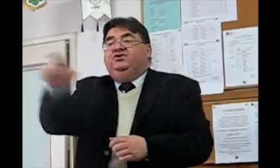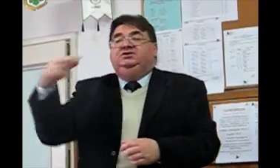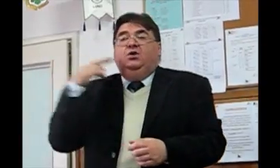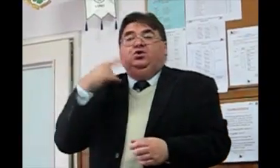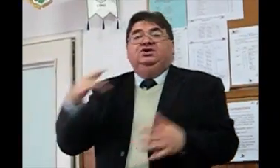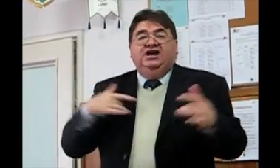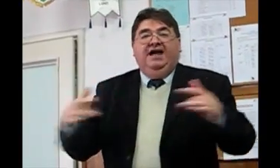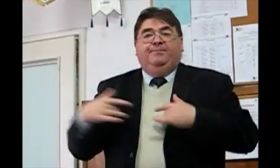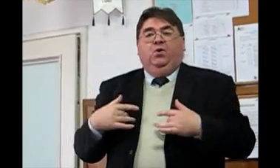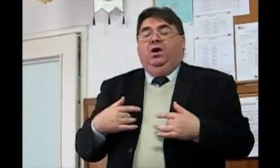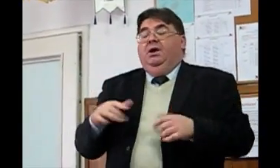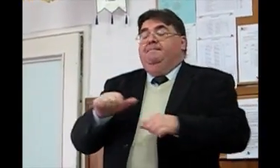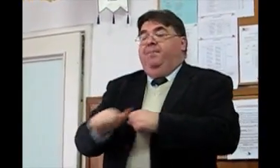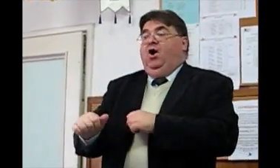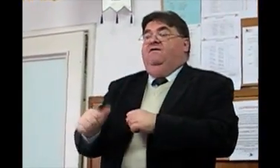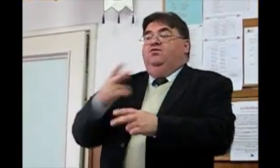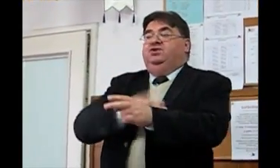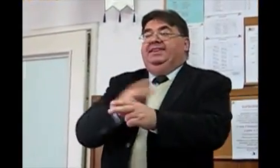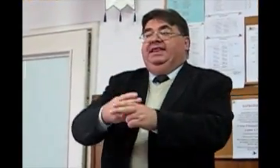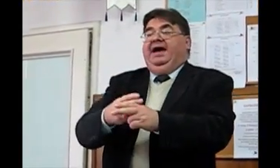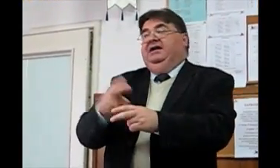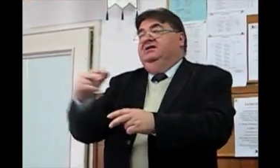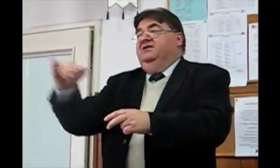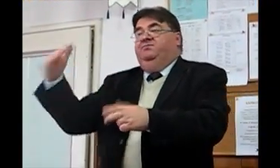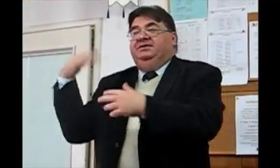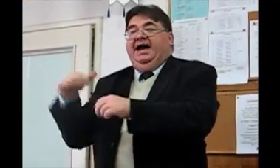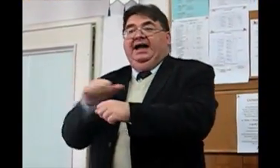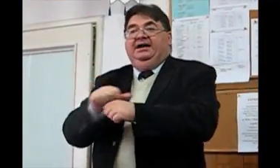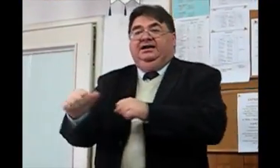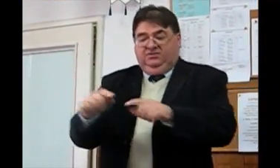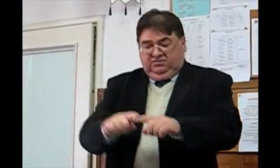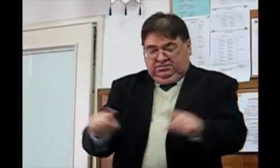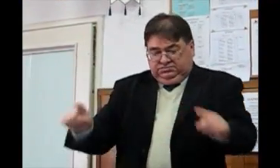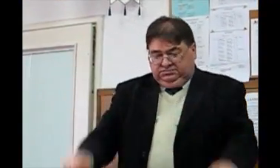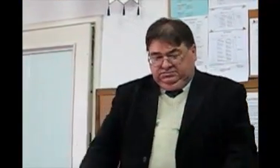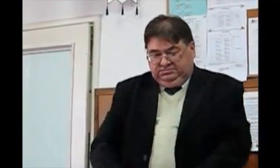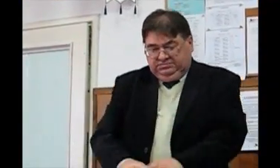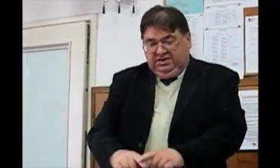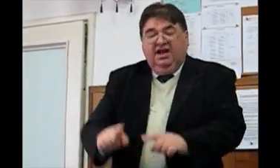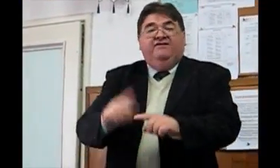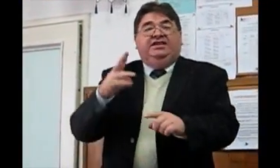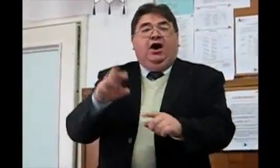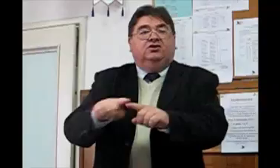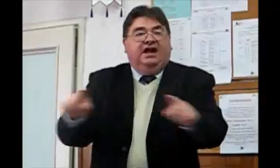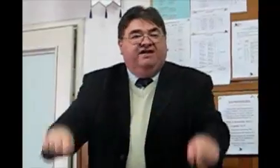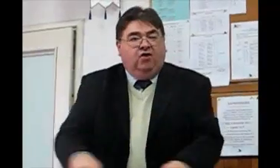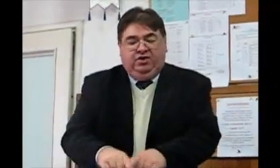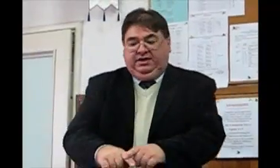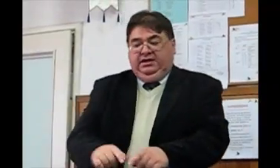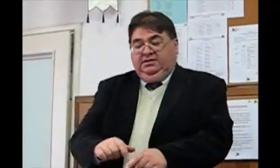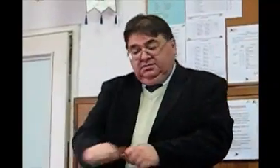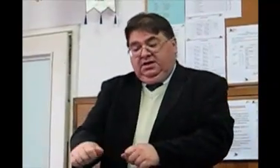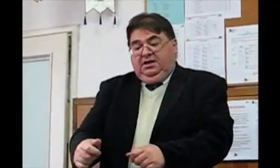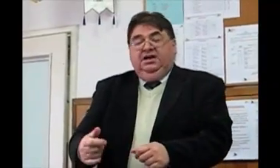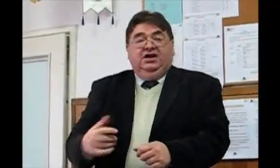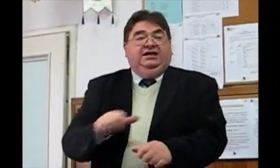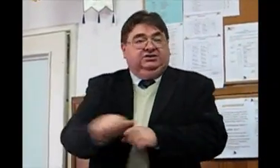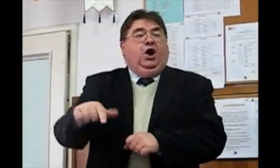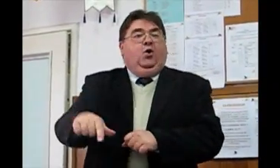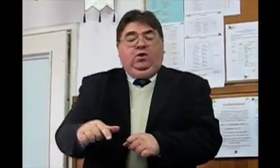głusi siedzą. Po urzędach wydała się tu wideo telefon. Jeżeli to